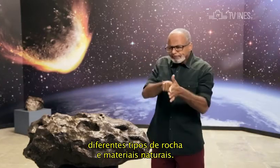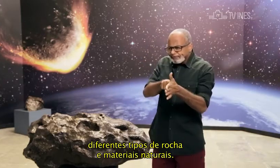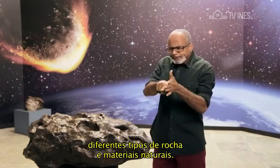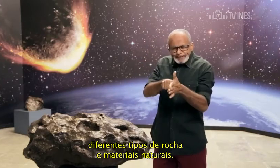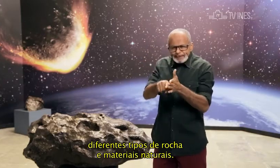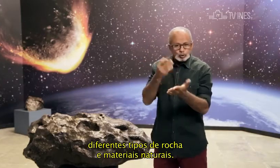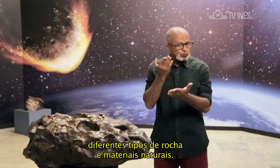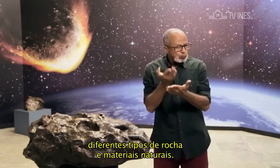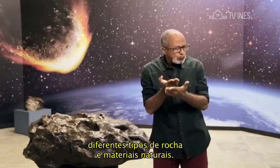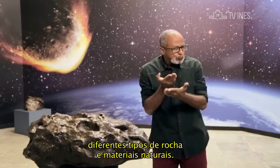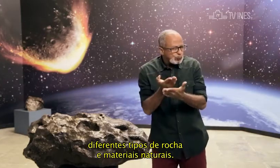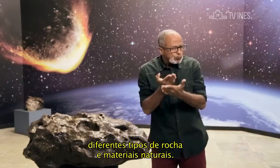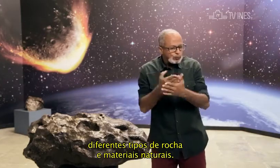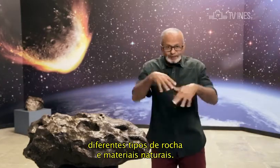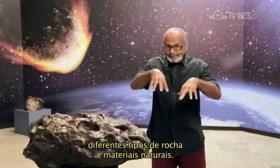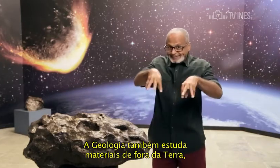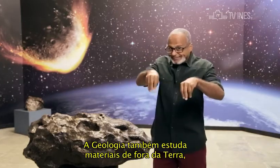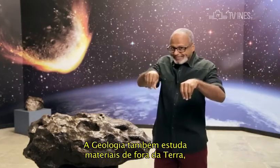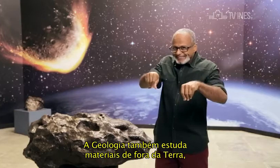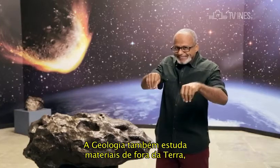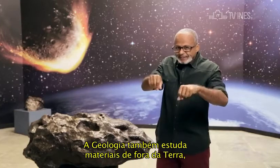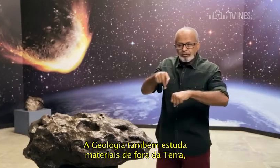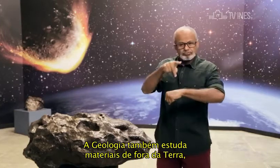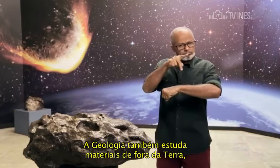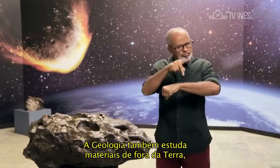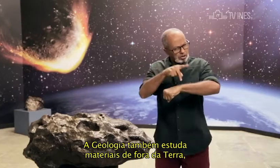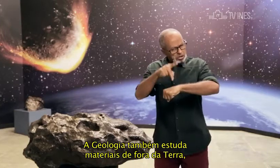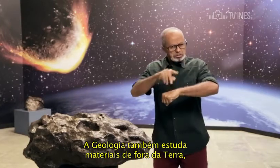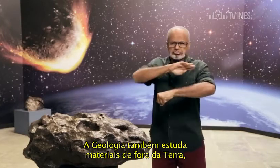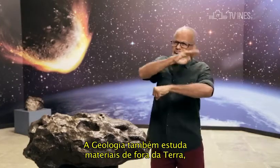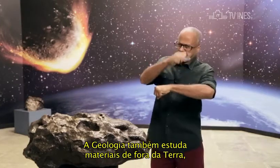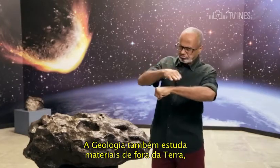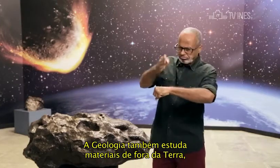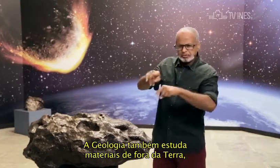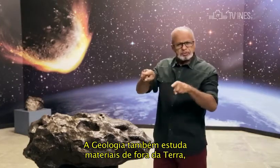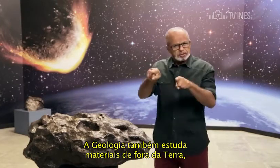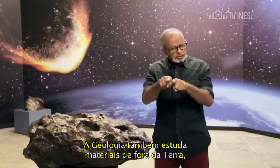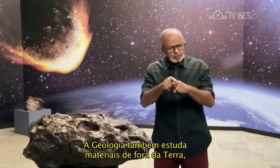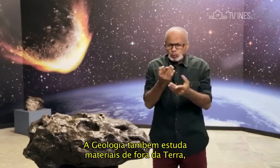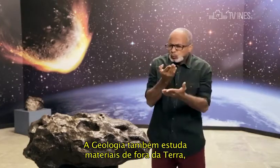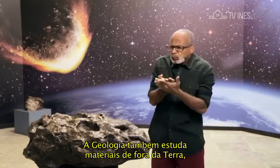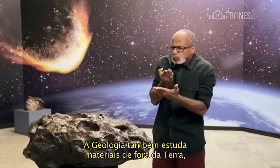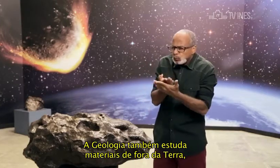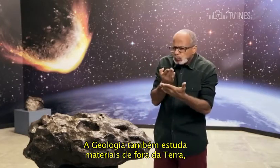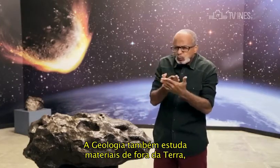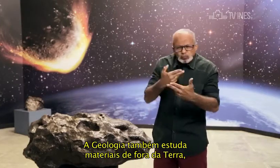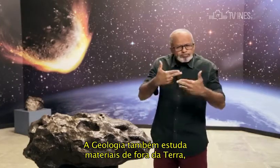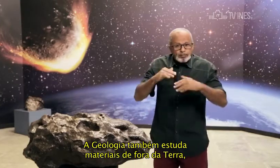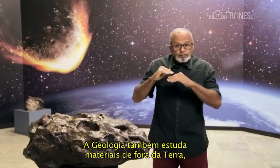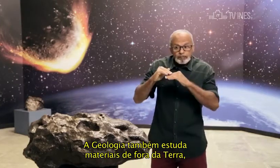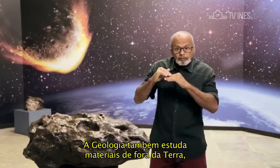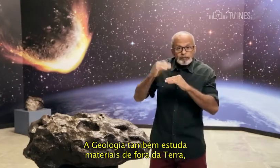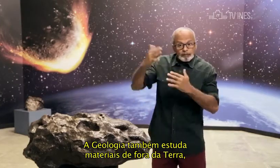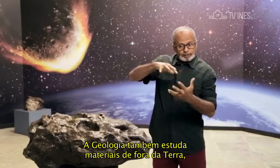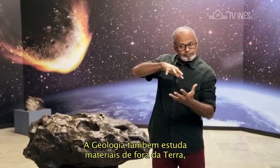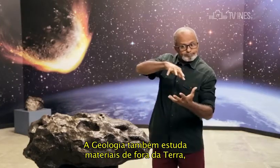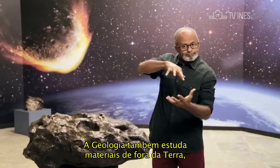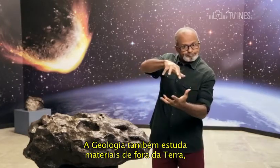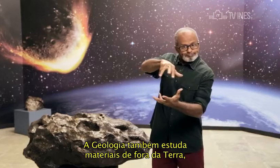materiais naturais. A geologia também estuda materiais de fora da